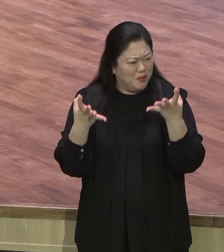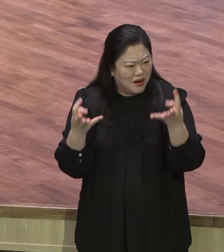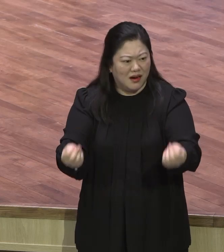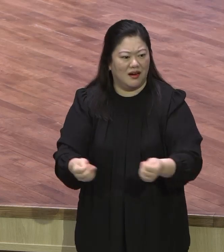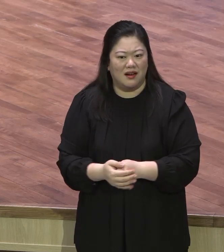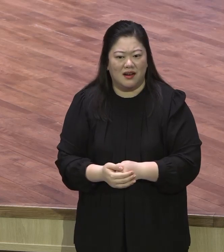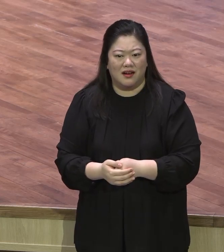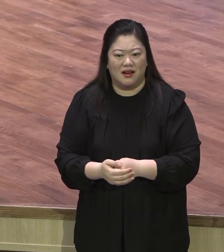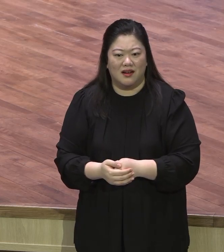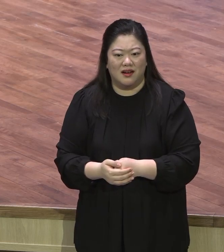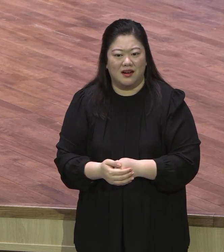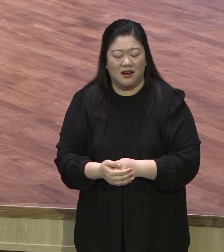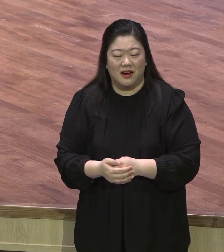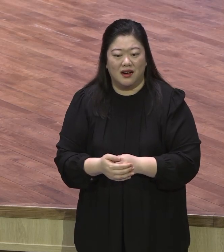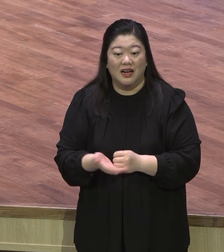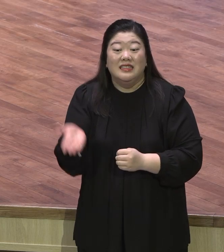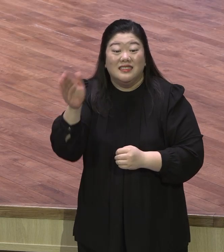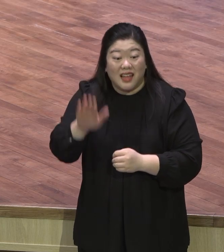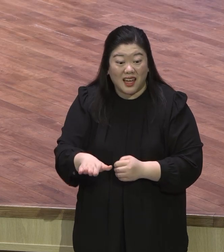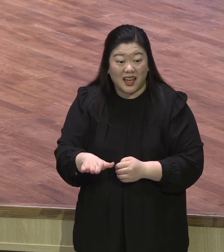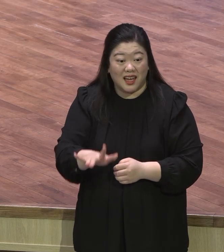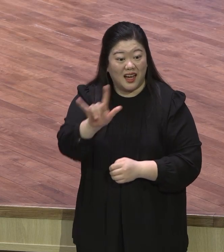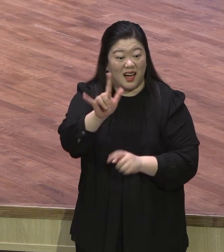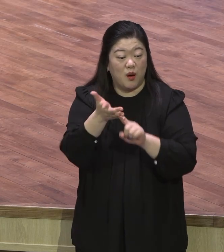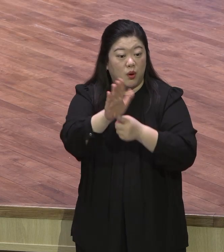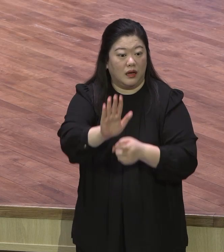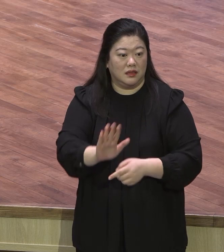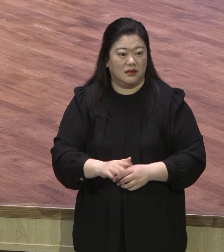표현을 너무 안 하는 것도 영적 문제예요.